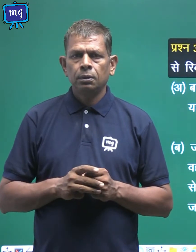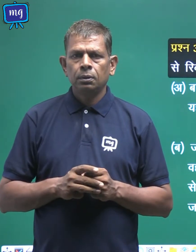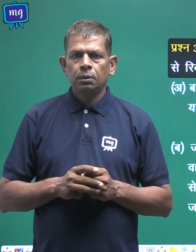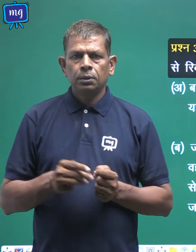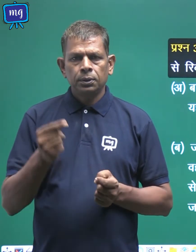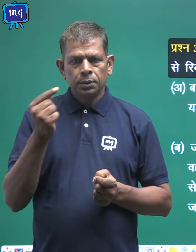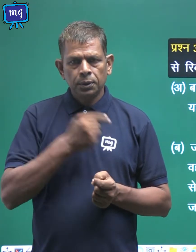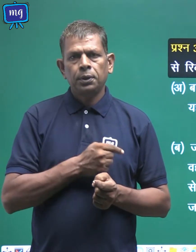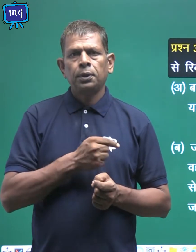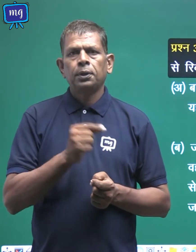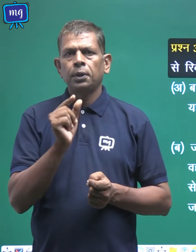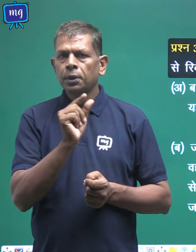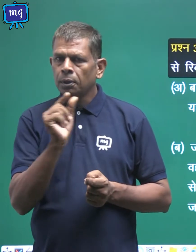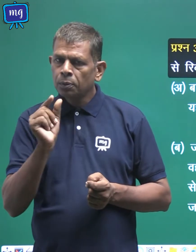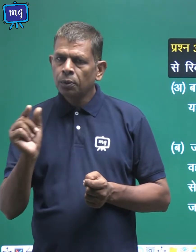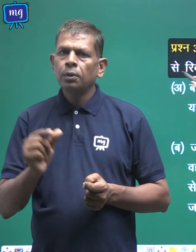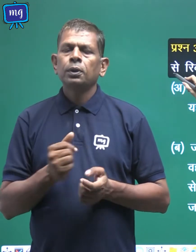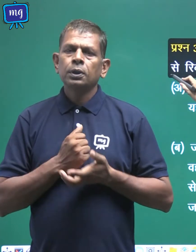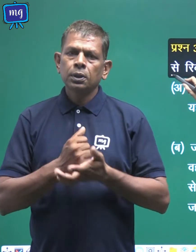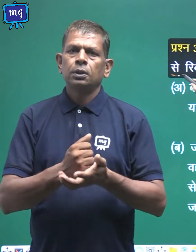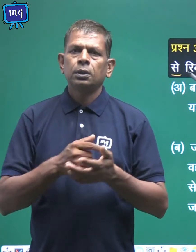दिए गए शब्दों की सहायता से